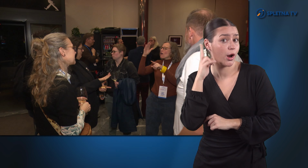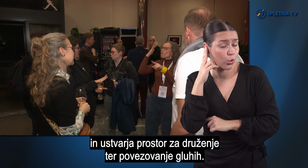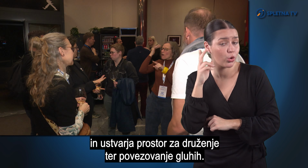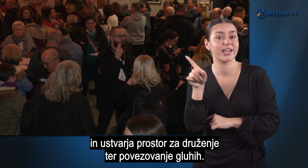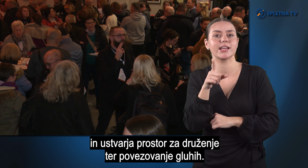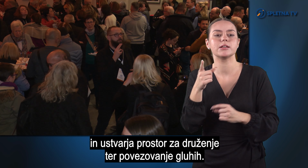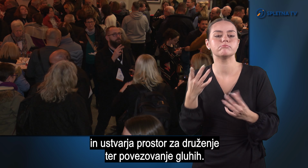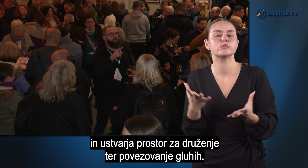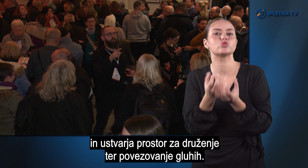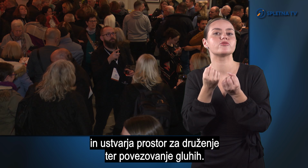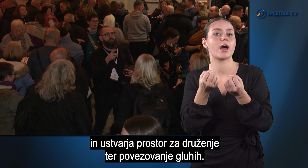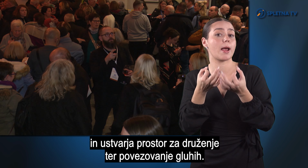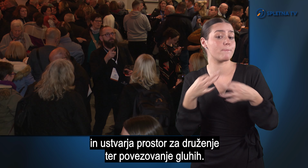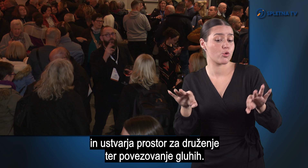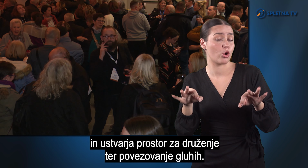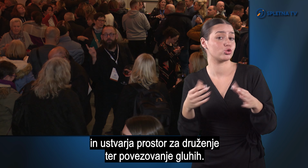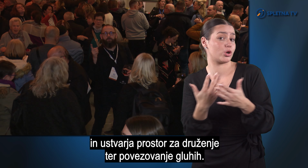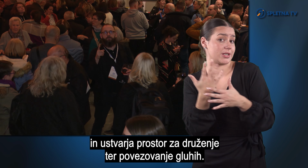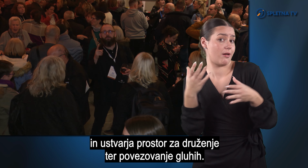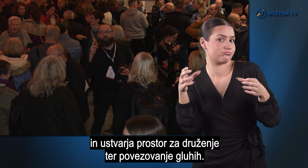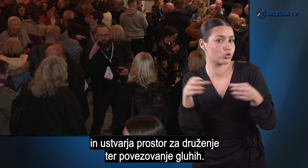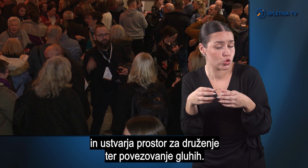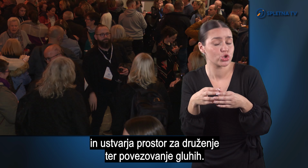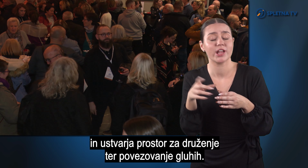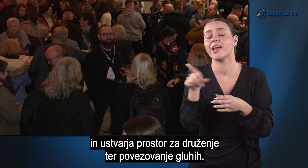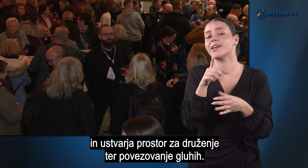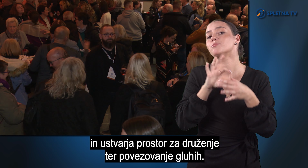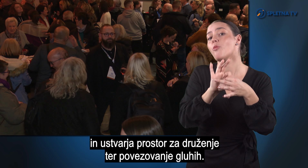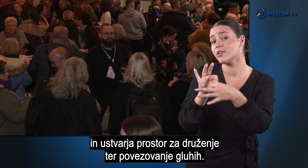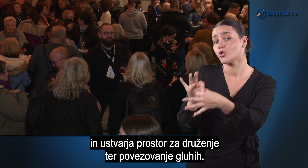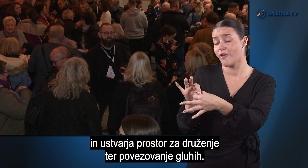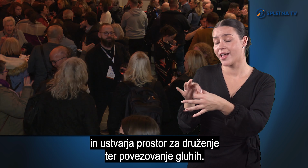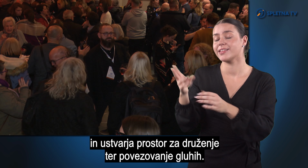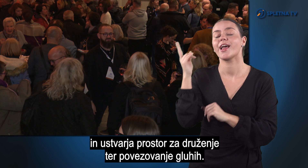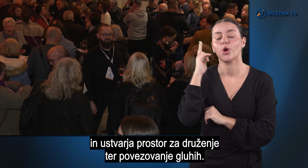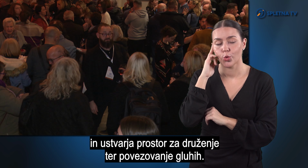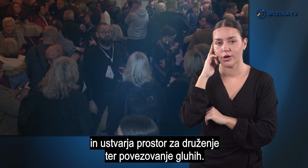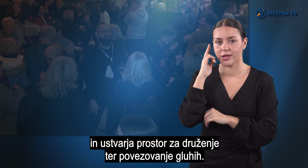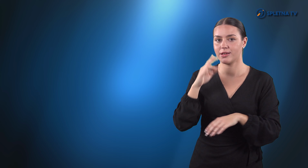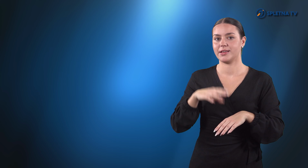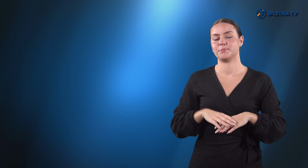gluhih in ustvarja prostor za druženje ter povezovanje gluhih.